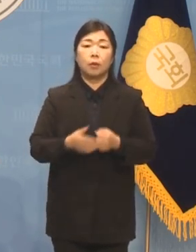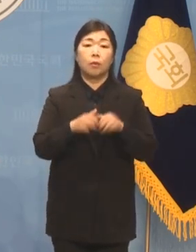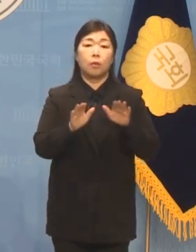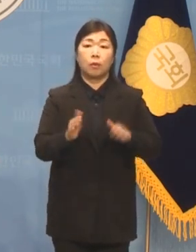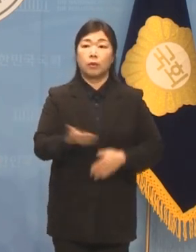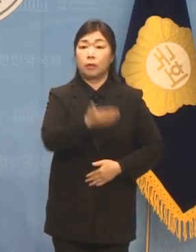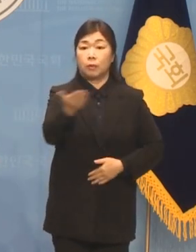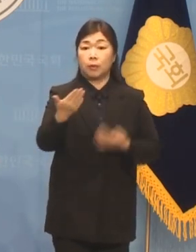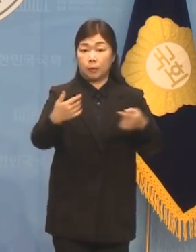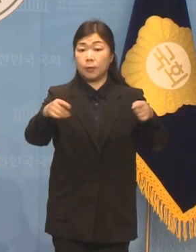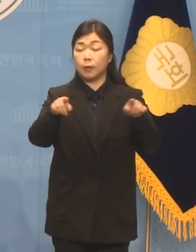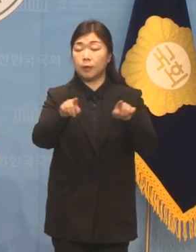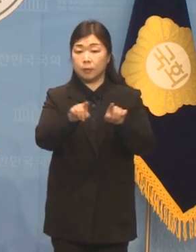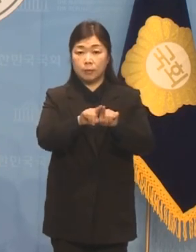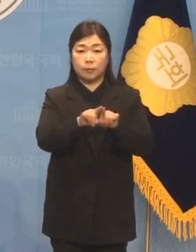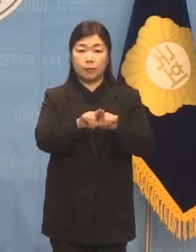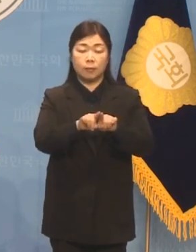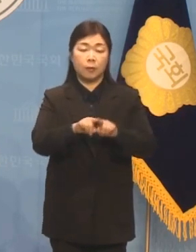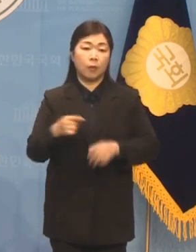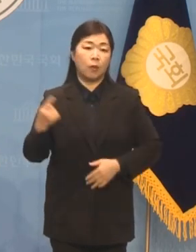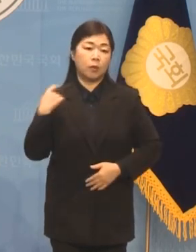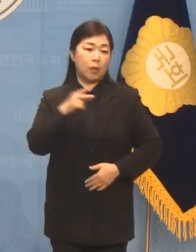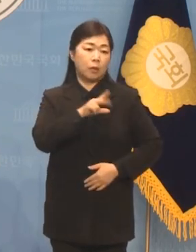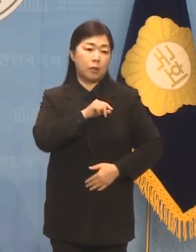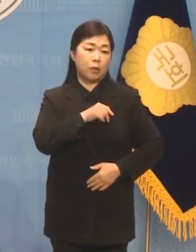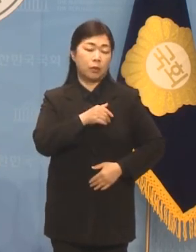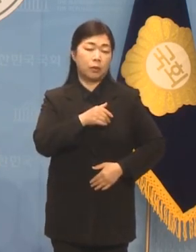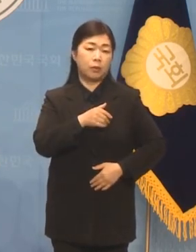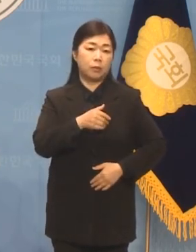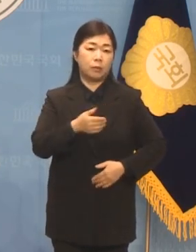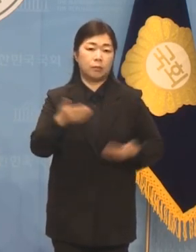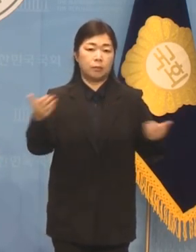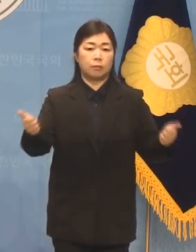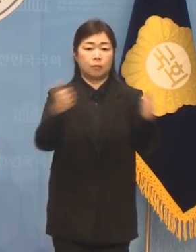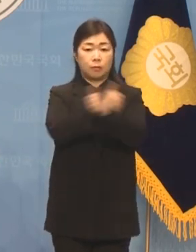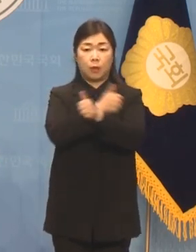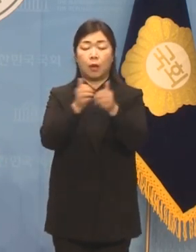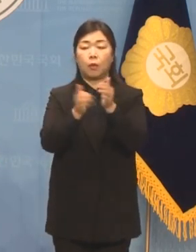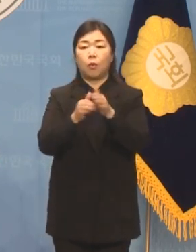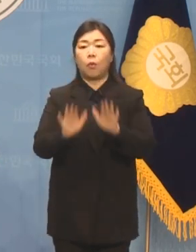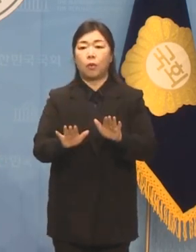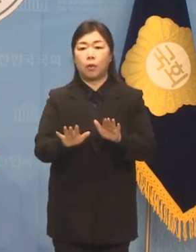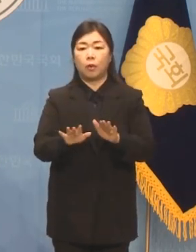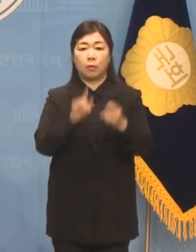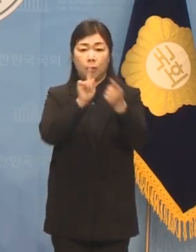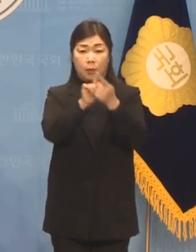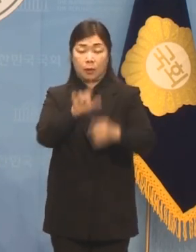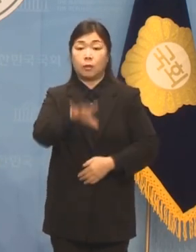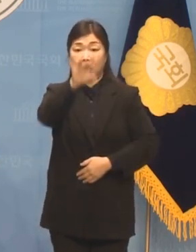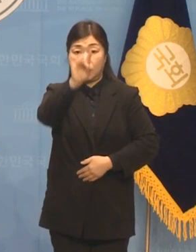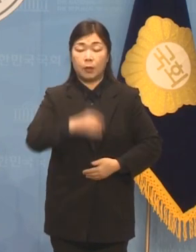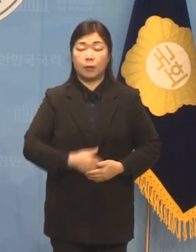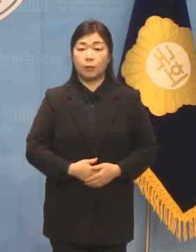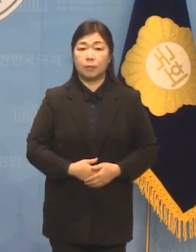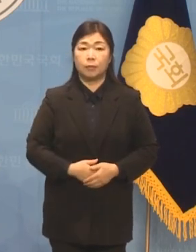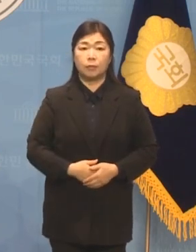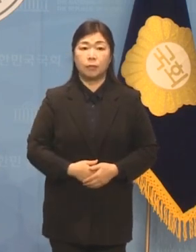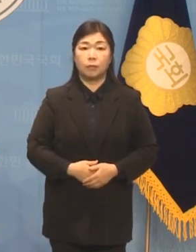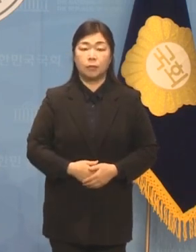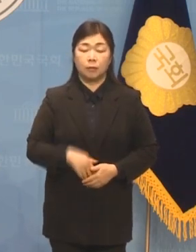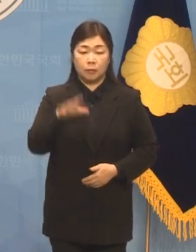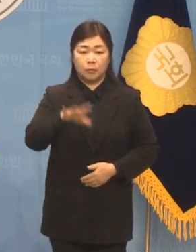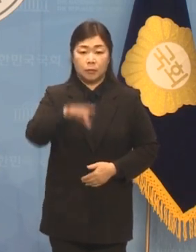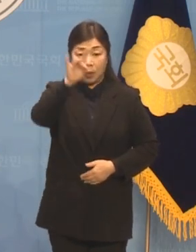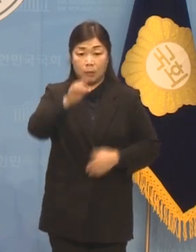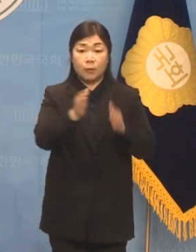여러분과 함께 어제 의원직을 승계하고 오늘 첫 자리 함께 하면서 시작하다 보니 떨릴